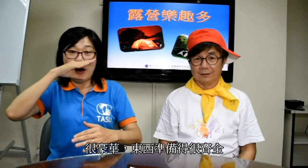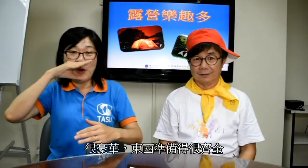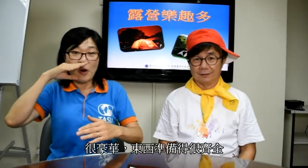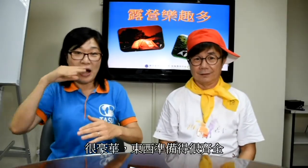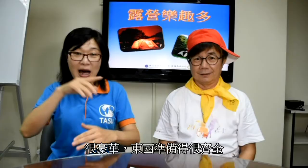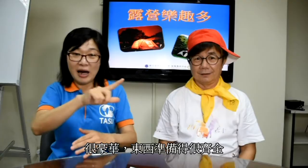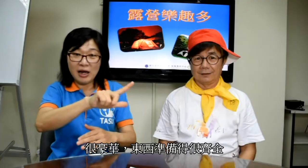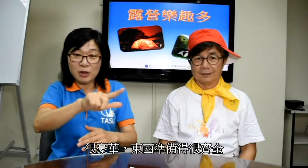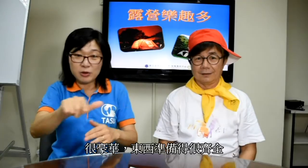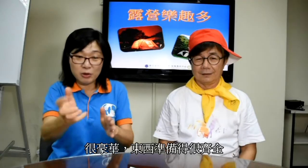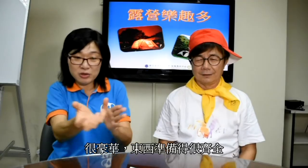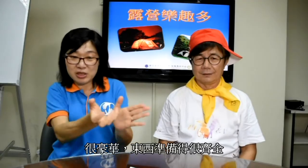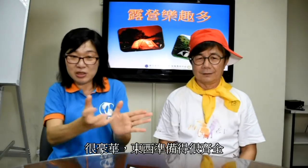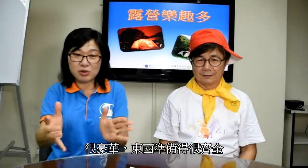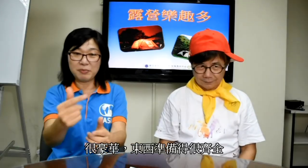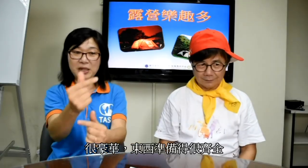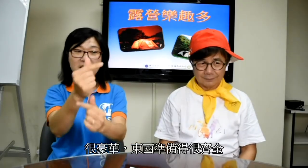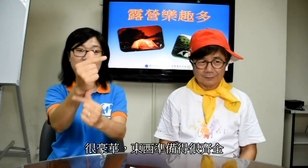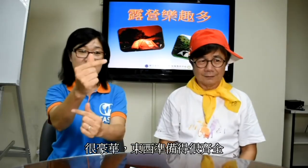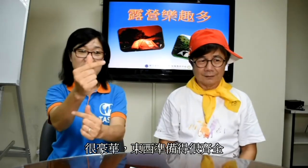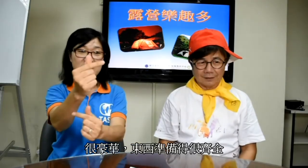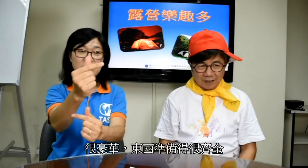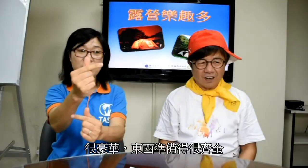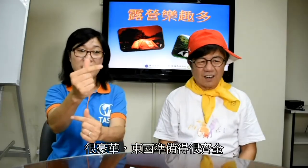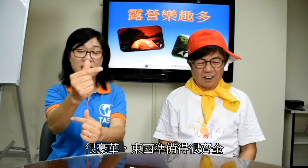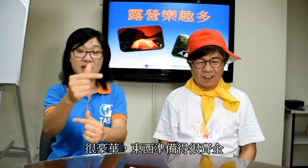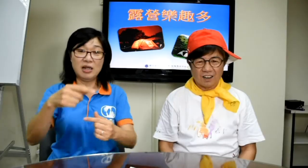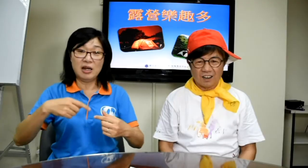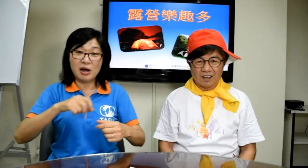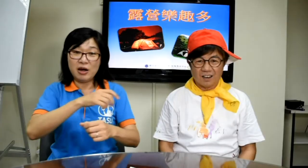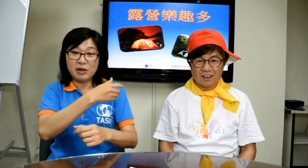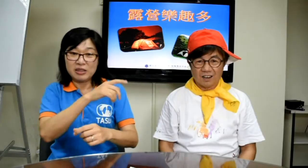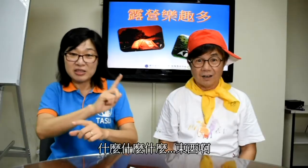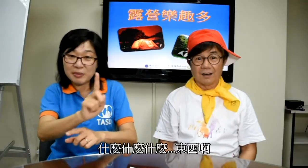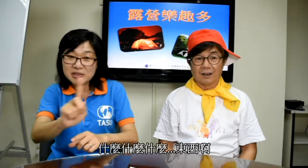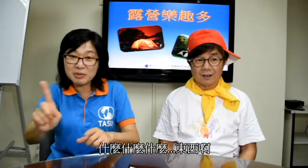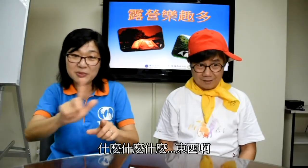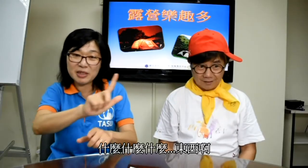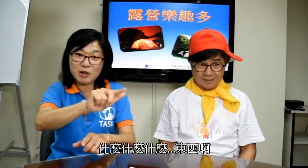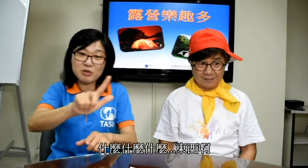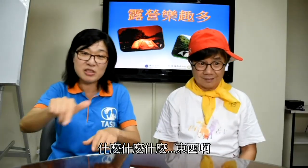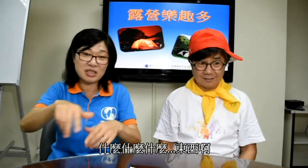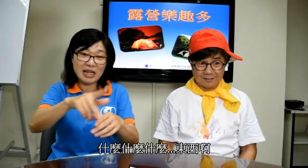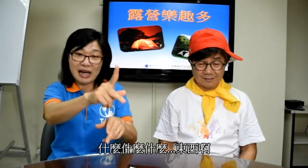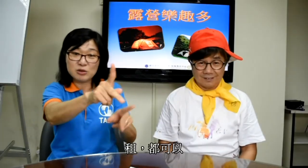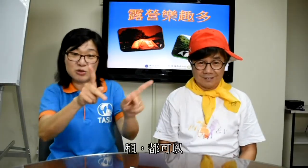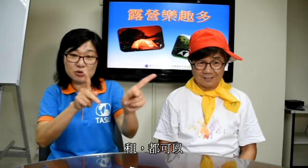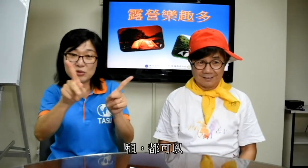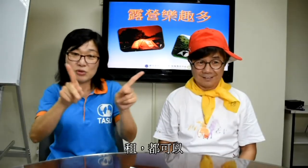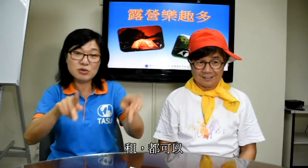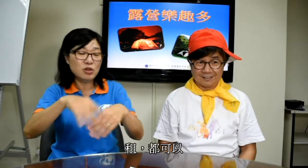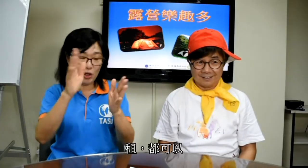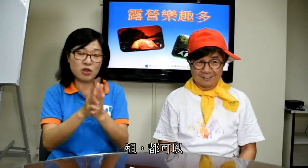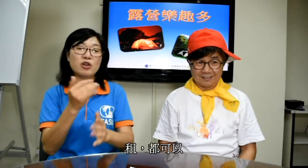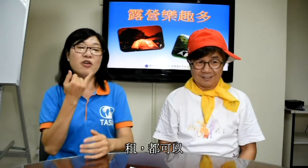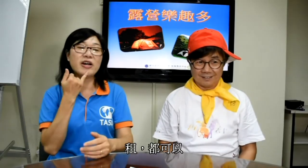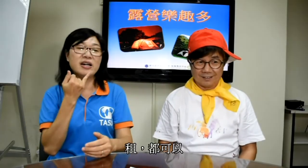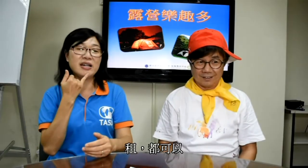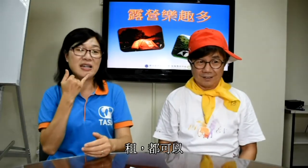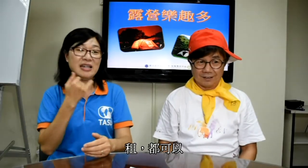华，东西准备的很齐全，什么什么什么东西啊，租都可以，